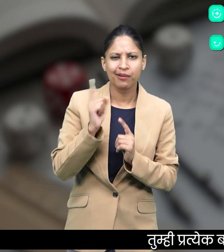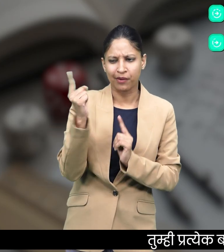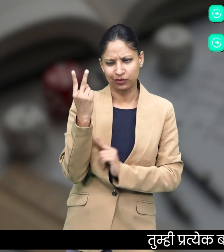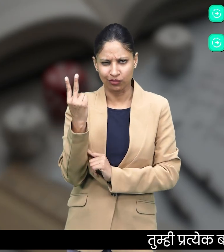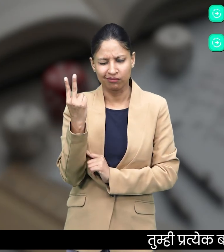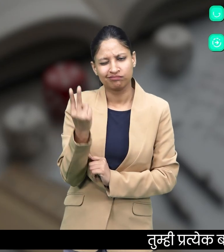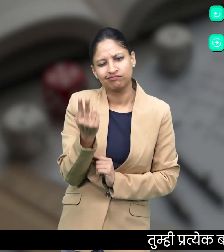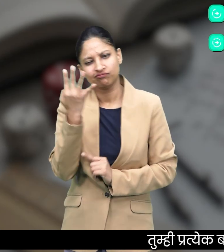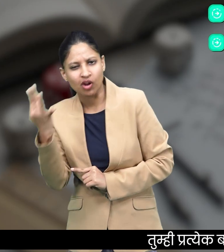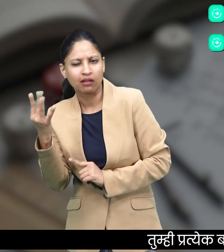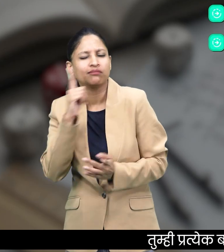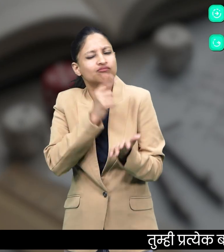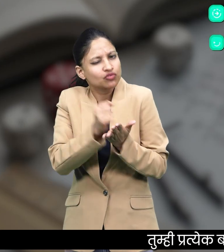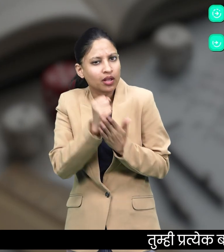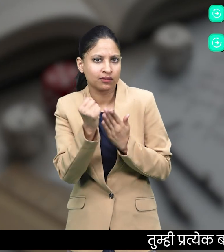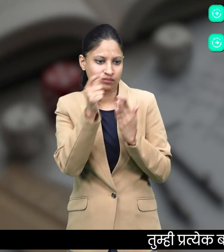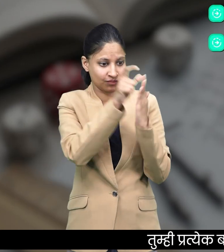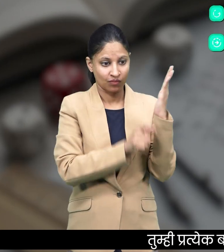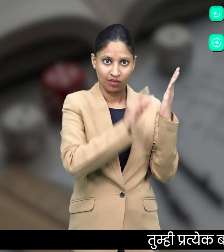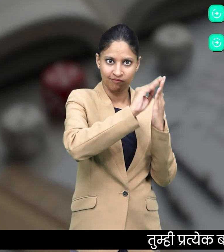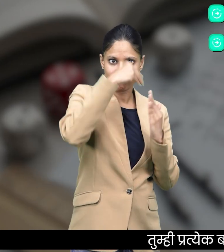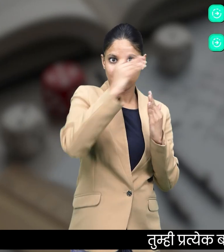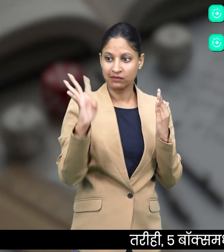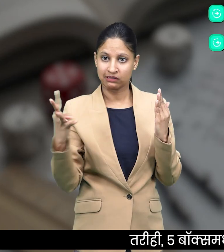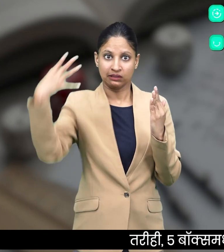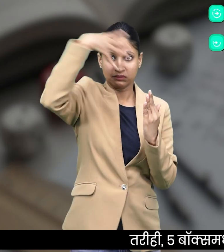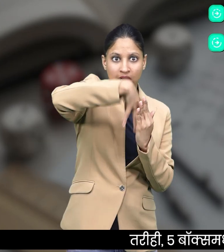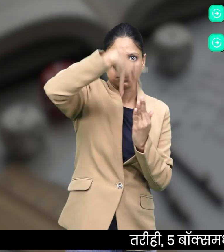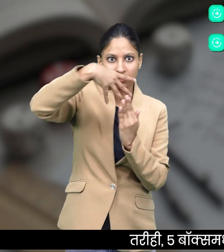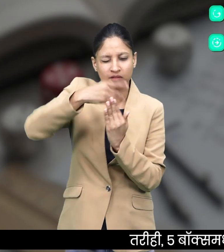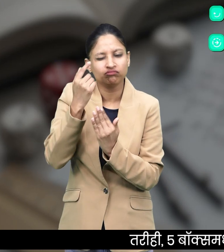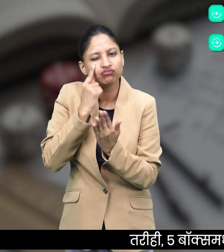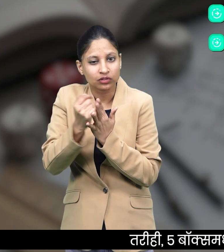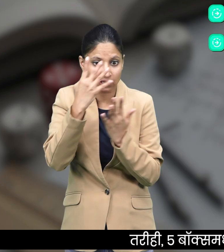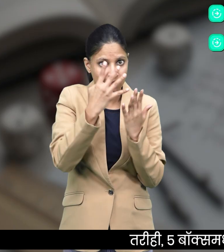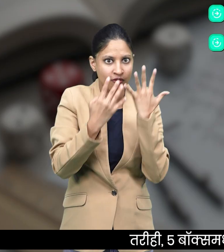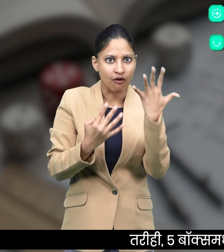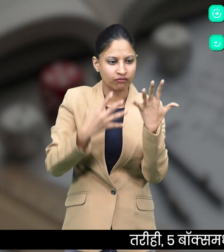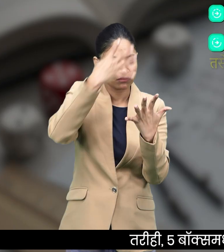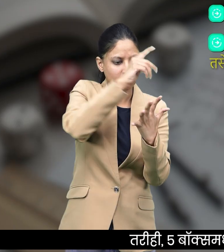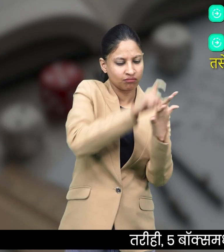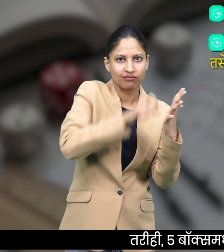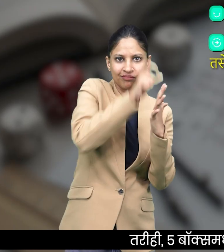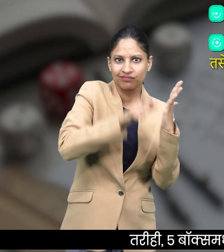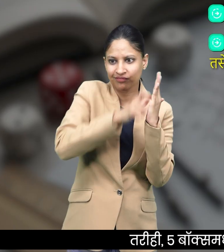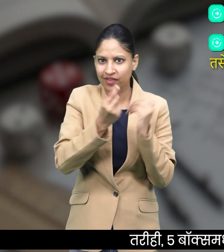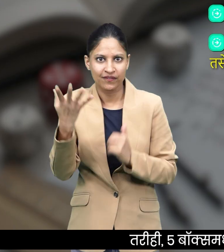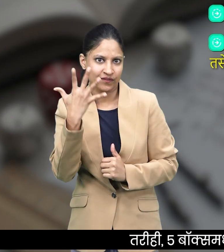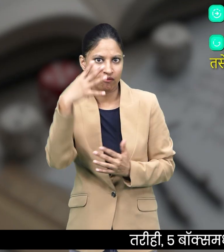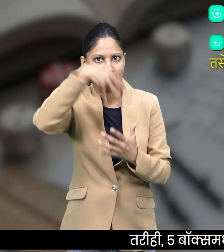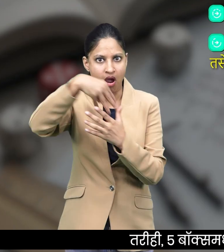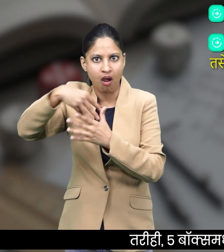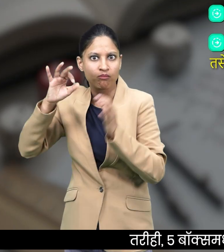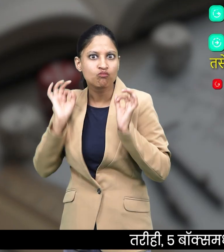तुम्ही प्रत्येक बॉक्समध्ये 4 पेन्सिल वापरून पहा. तरीही 5 बॉक्समध्ये सर्व पेन्सिल उत्तम प्रकारे बसतात.